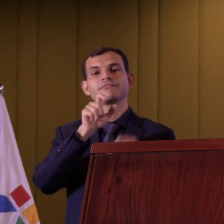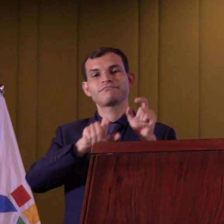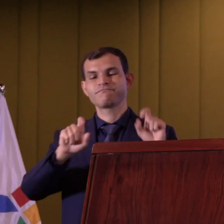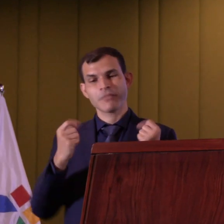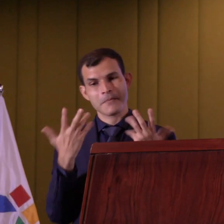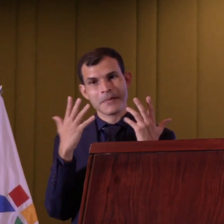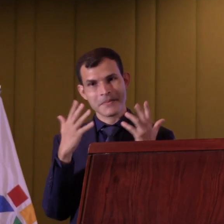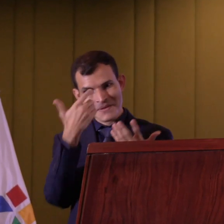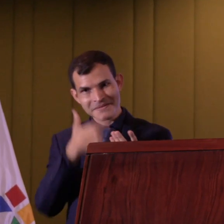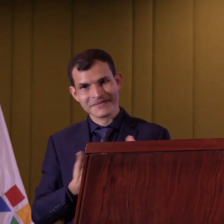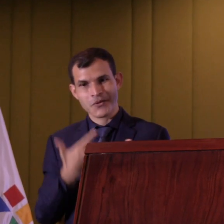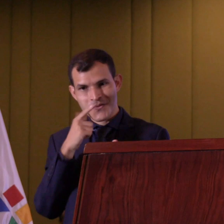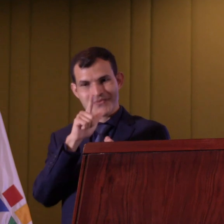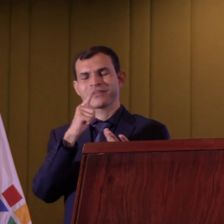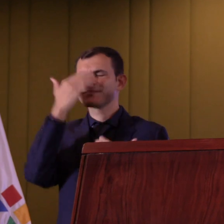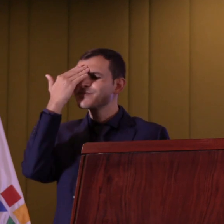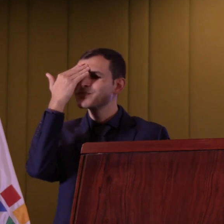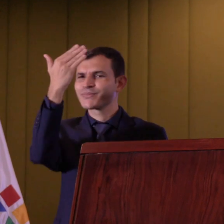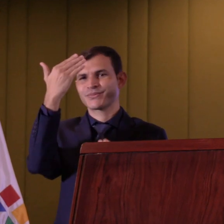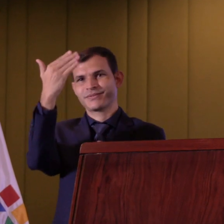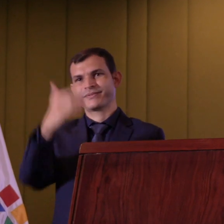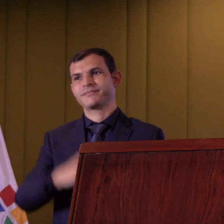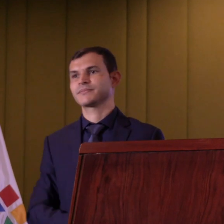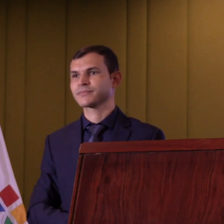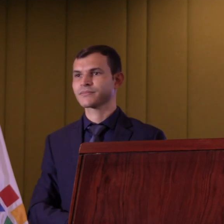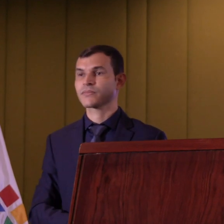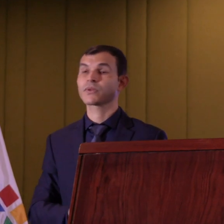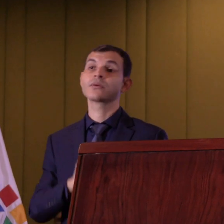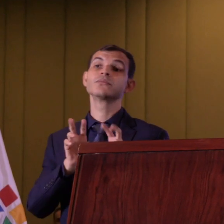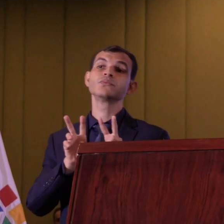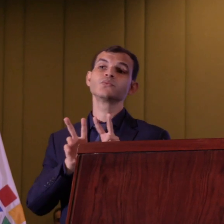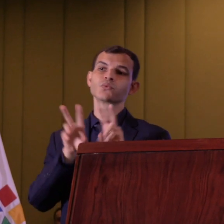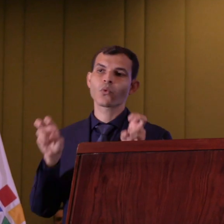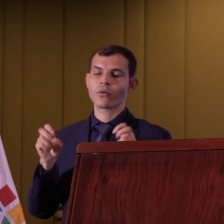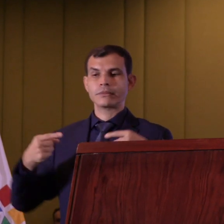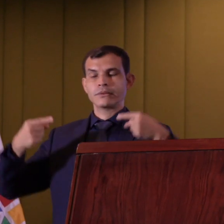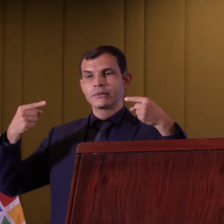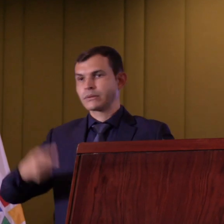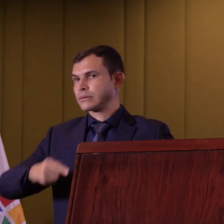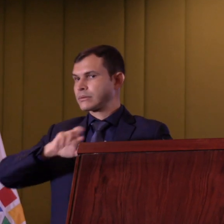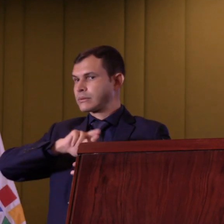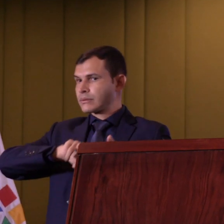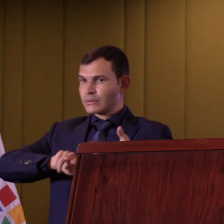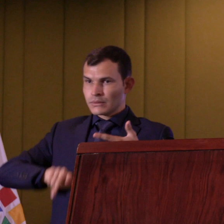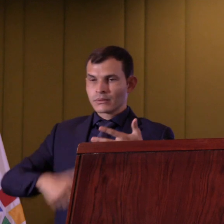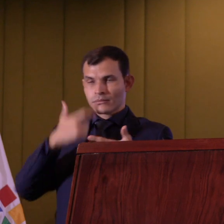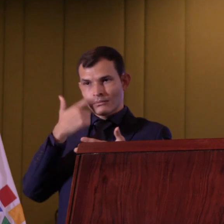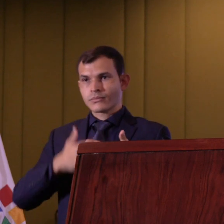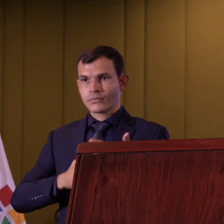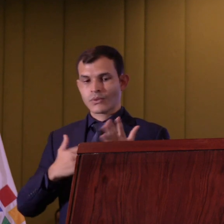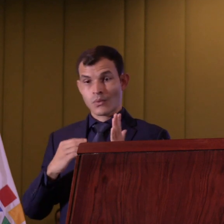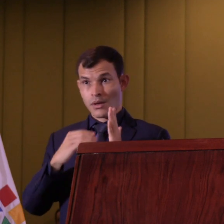esta conquista, muito obrigado. A despeito de todo o desafio que o meu cargo